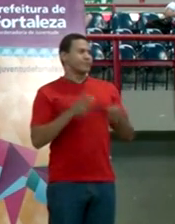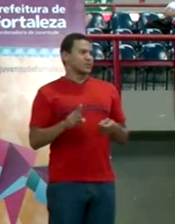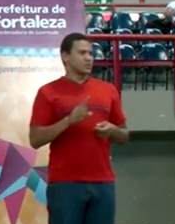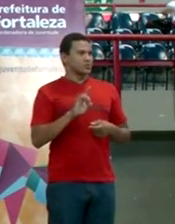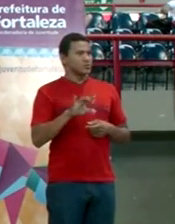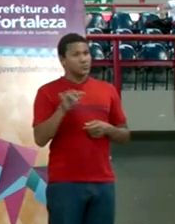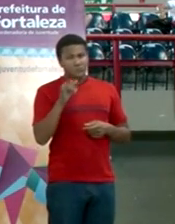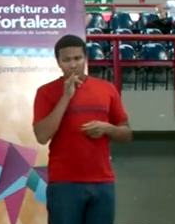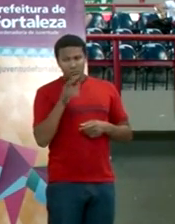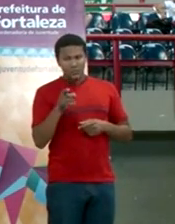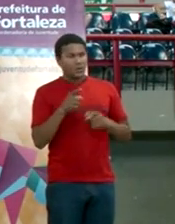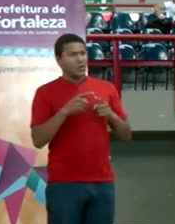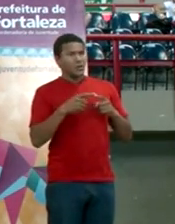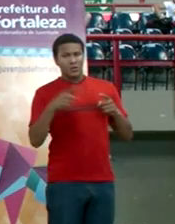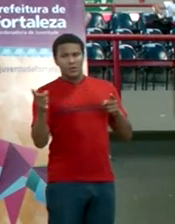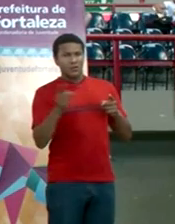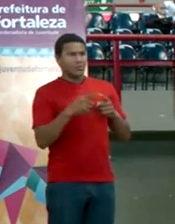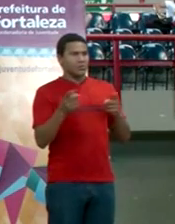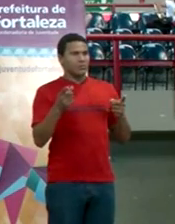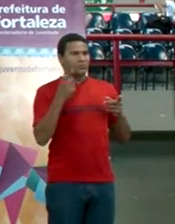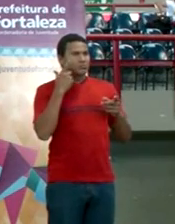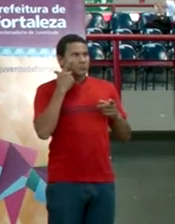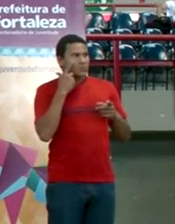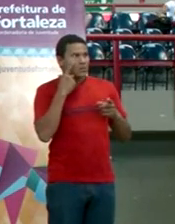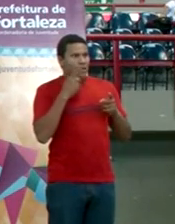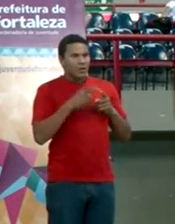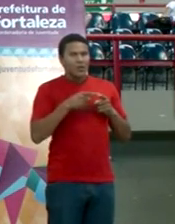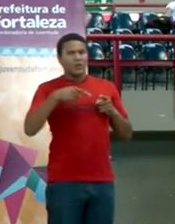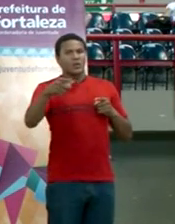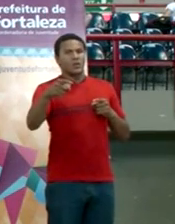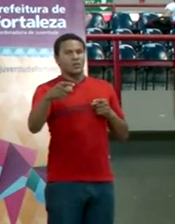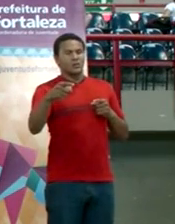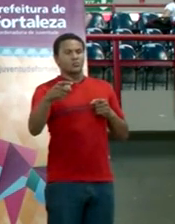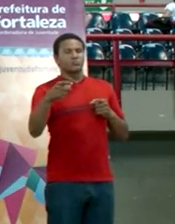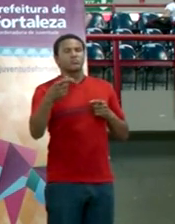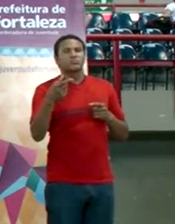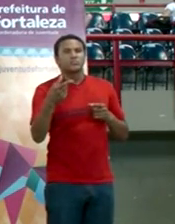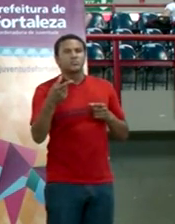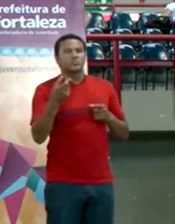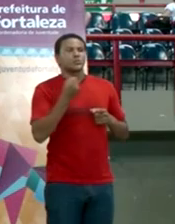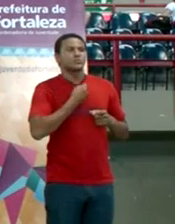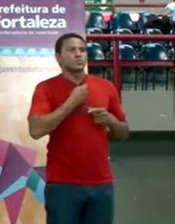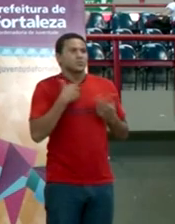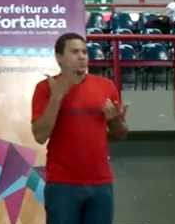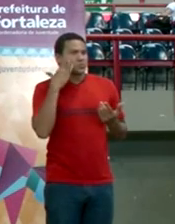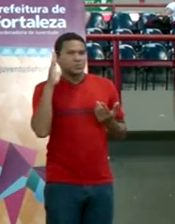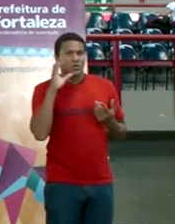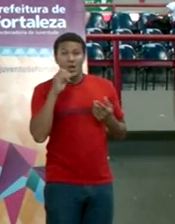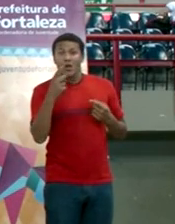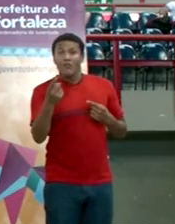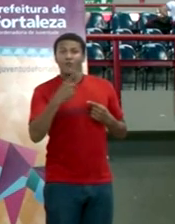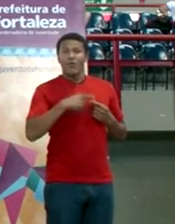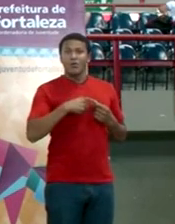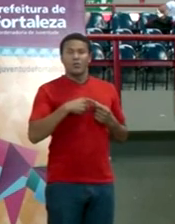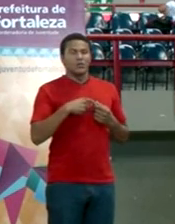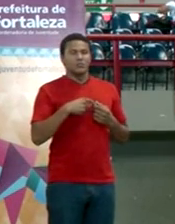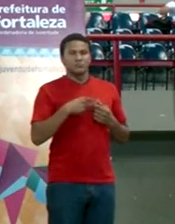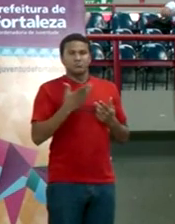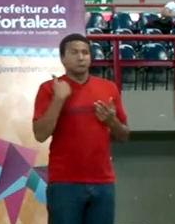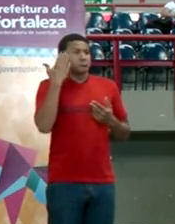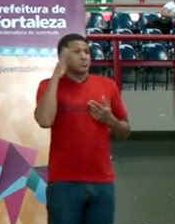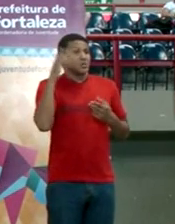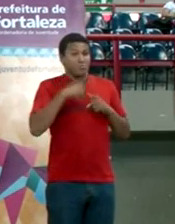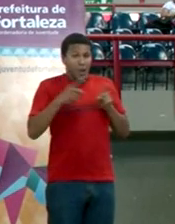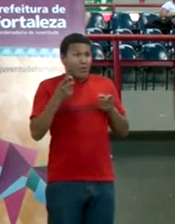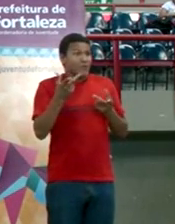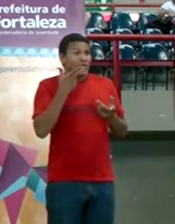sei qual é a distância de volta, mas a questão está dizendo que é a mesma. Então eu atribuí um valor. Só que na hora de atribuir o valor, qual foi o